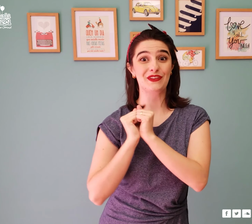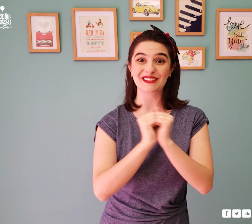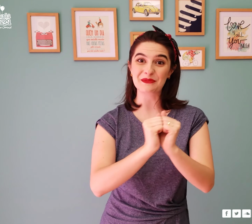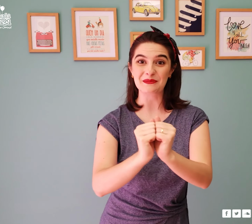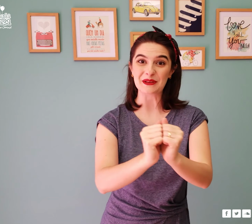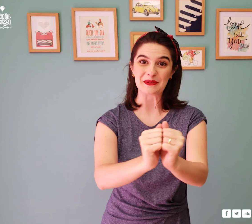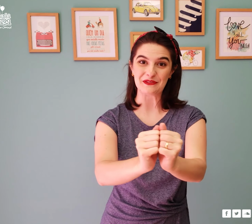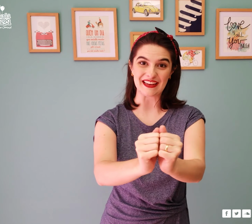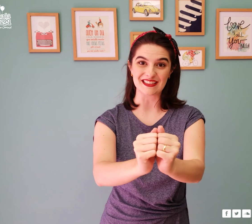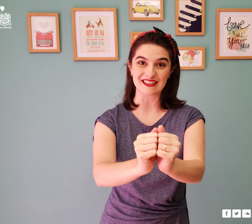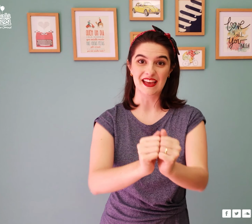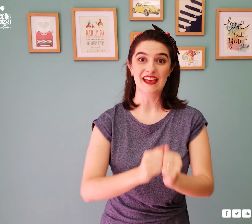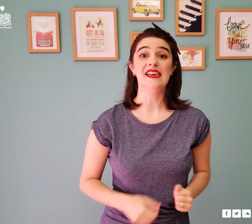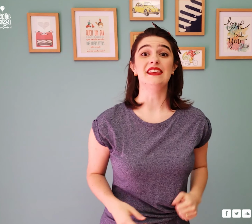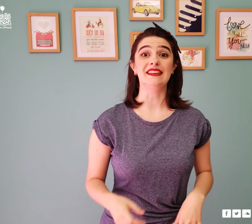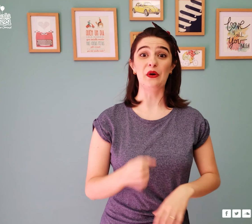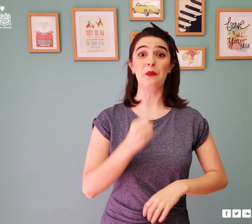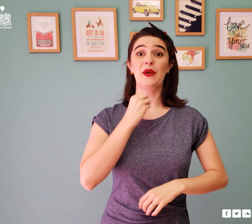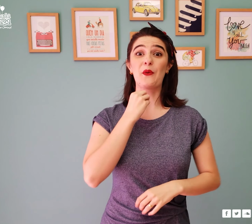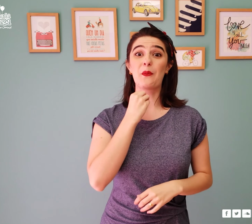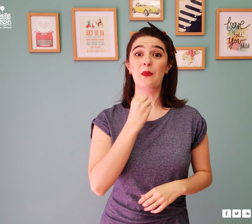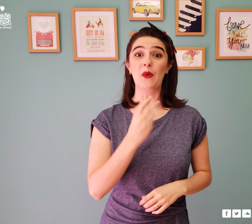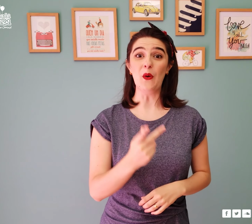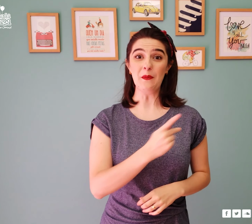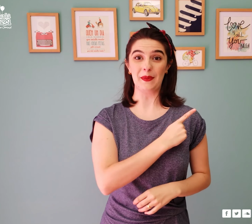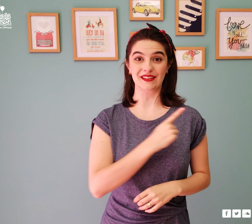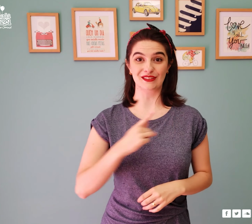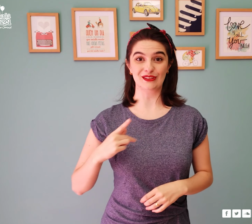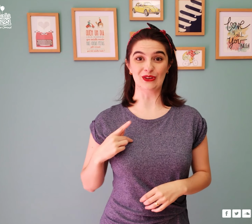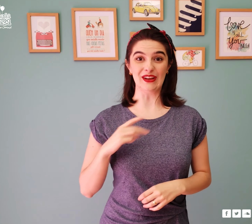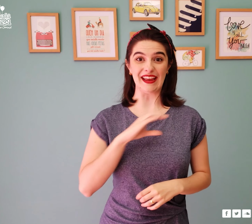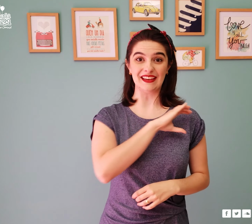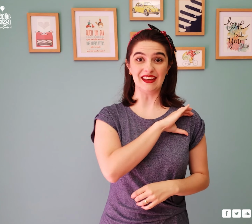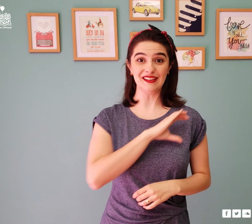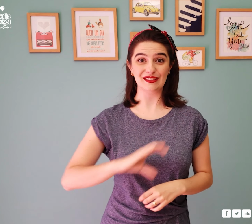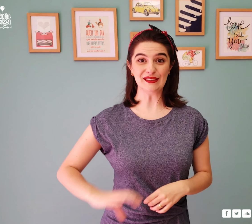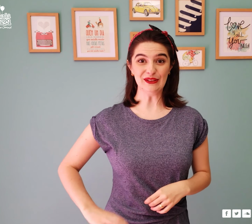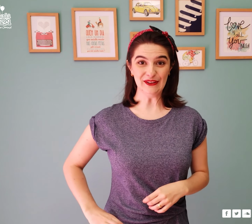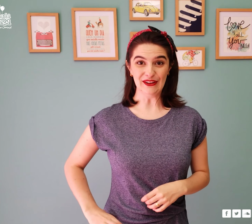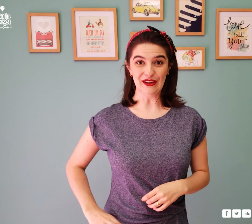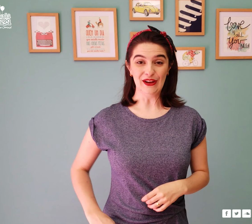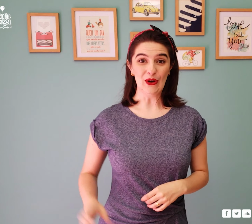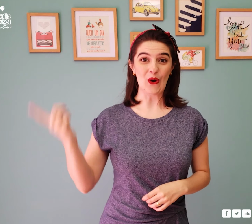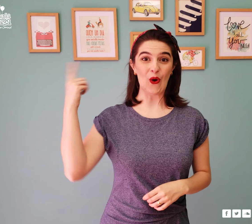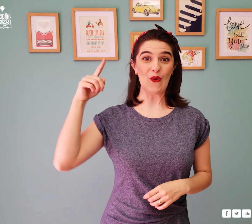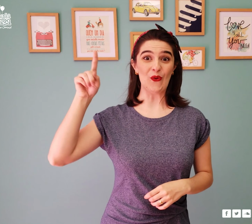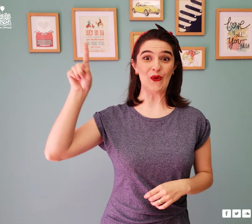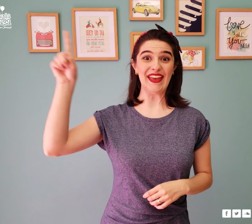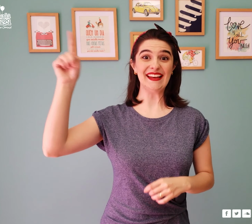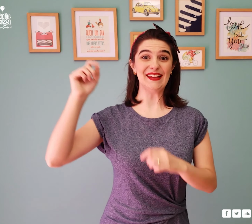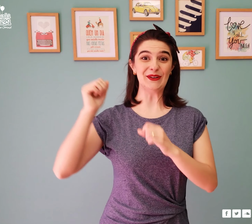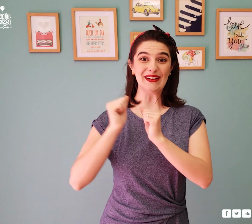faz esse movimento pra frente. Então, bom pastor é Cristo. Com ele eu